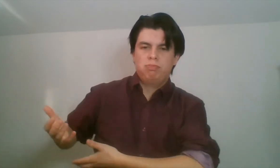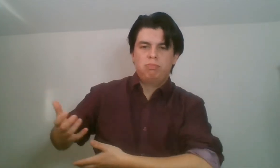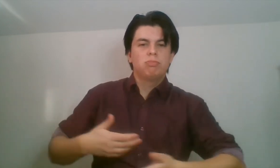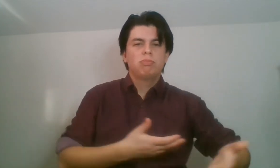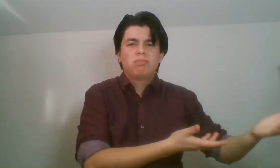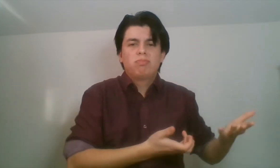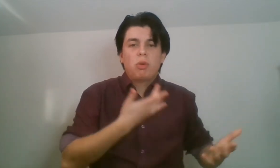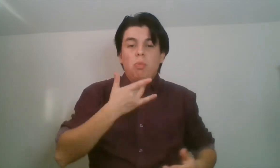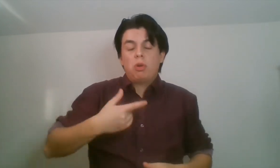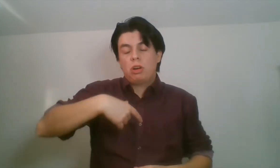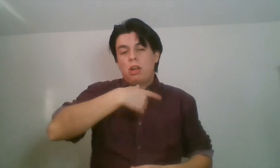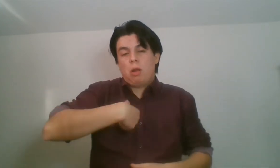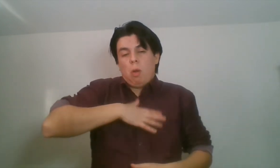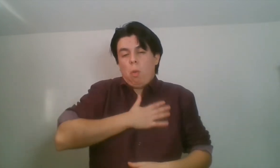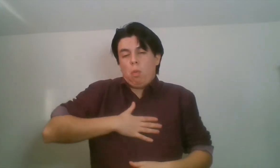admiraban las piezas precolombinas y